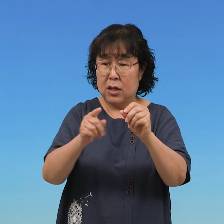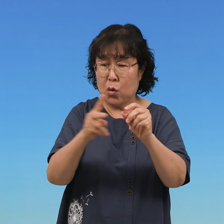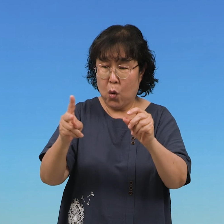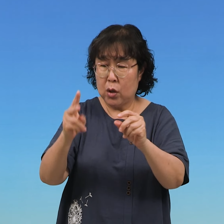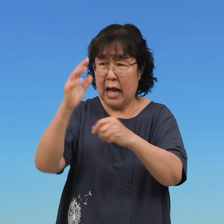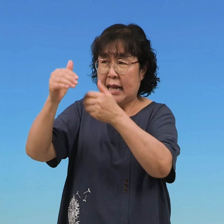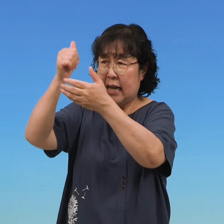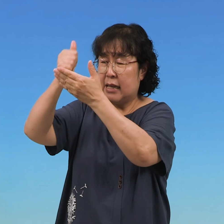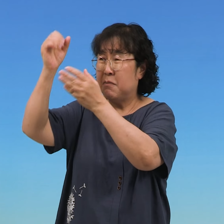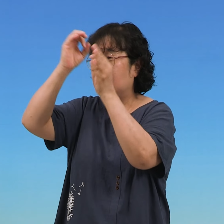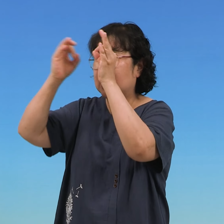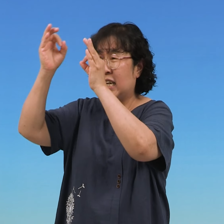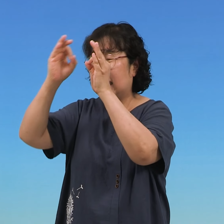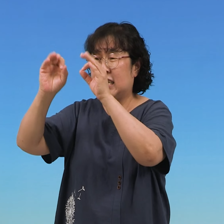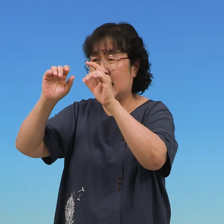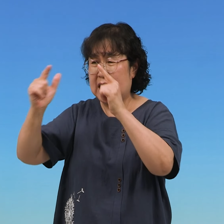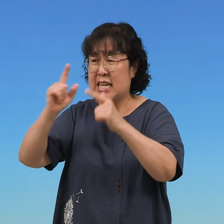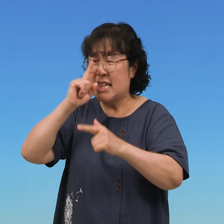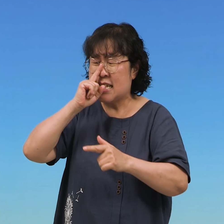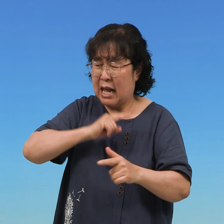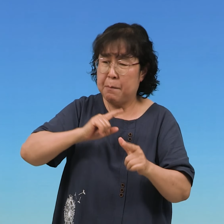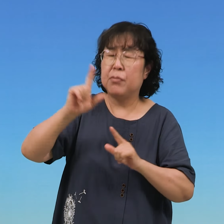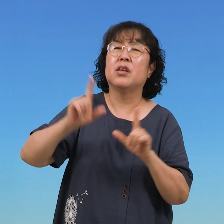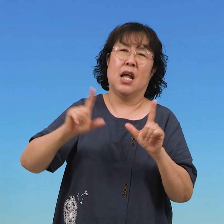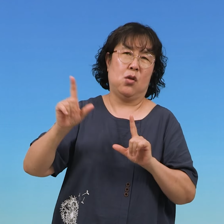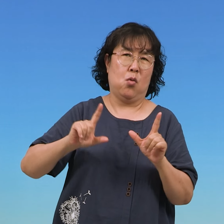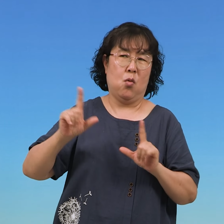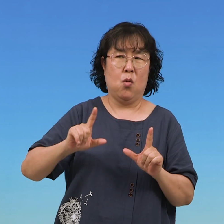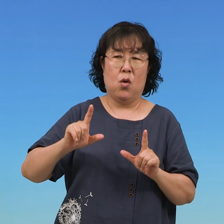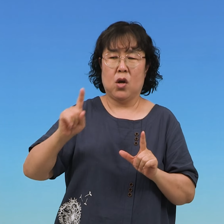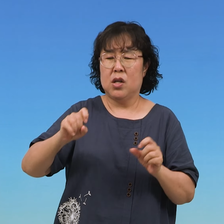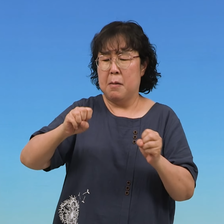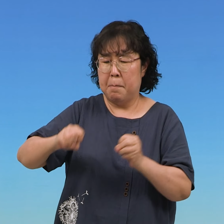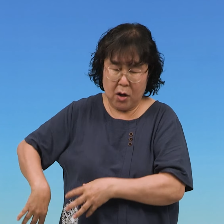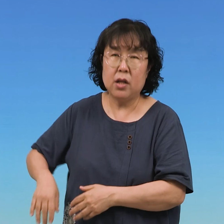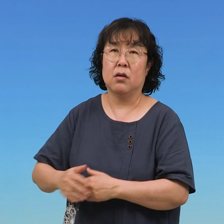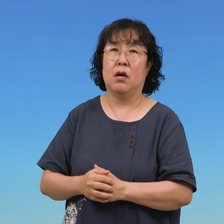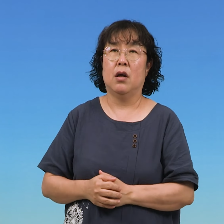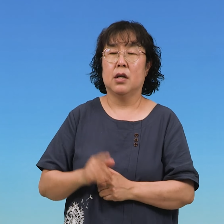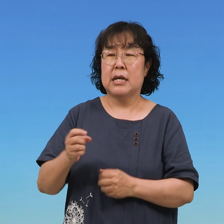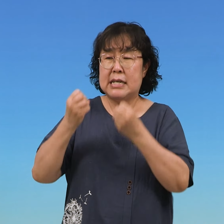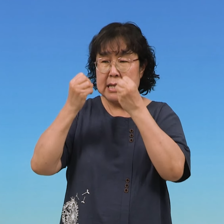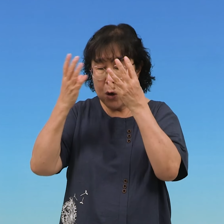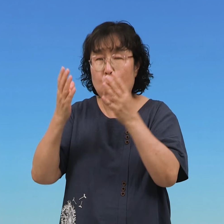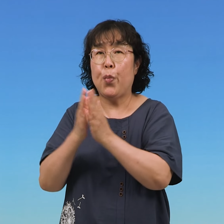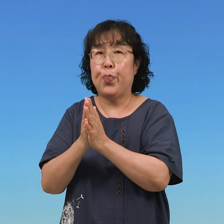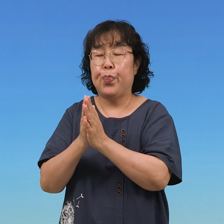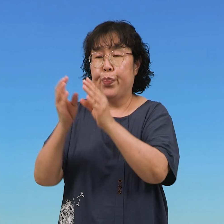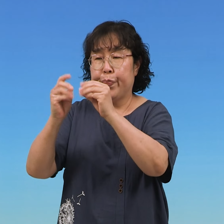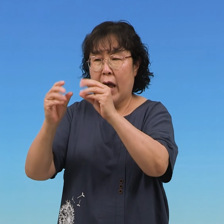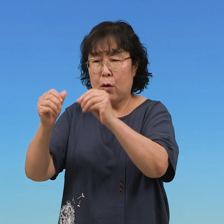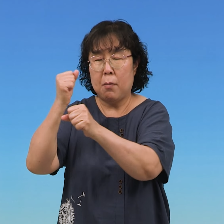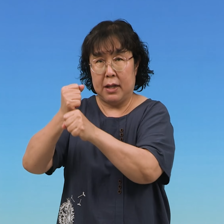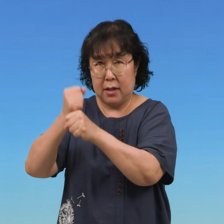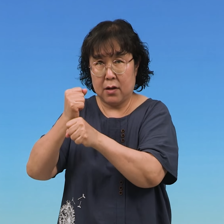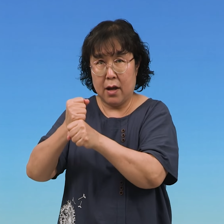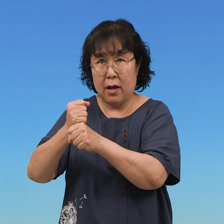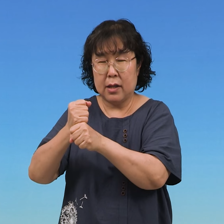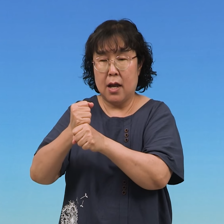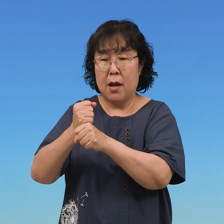찾지 않는 악한 태도, 이거를 버리는 게 묵은 땅을 갈아엎는 거예요. 매